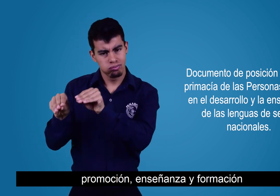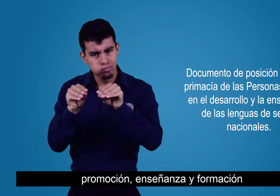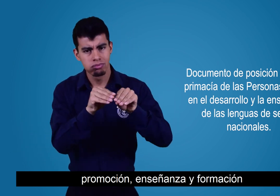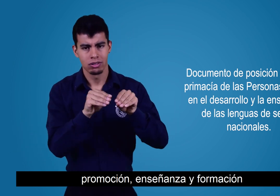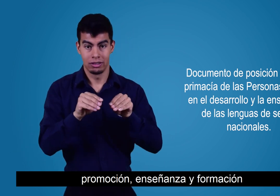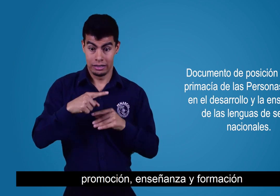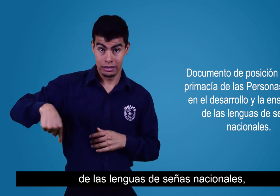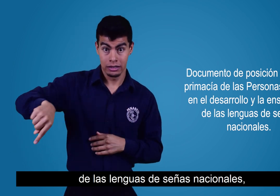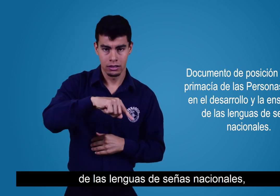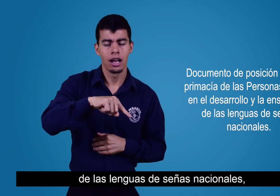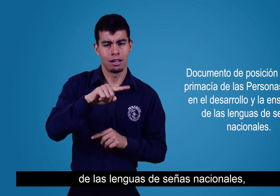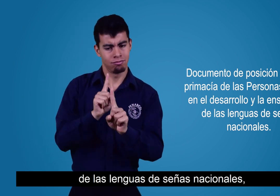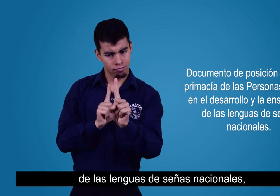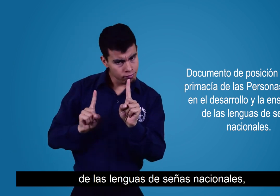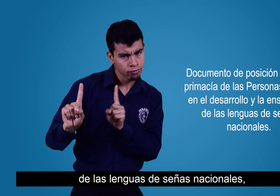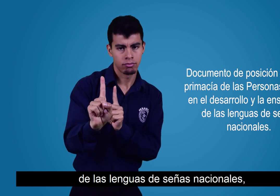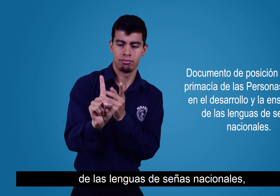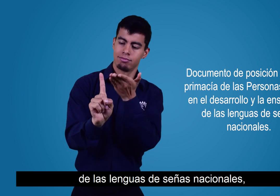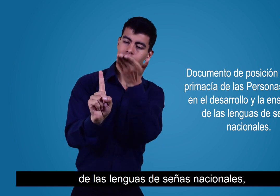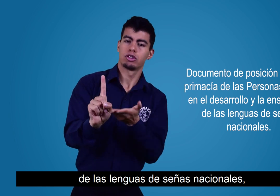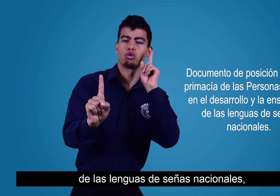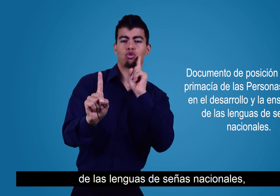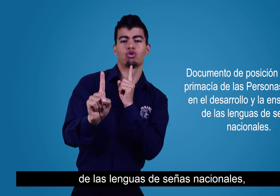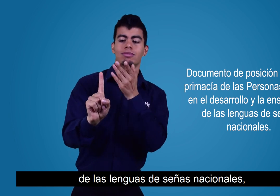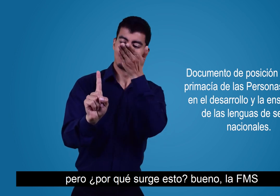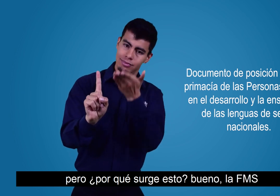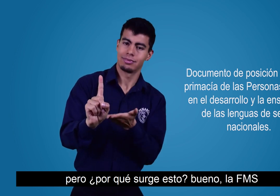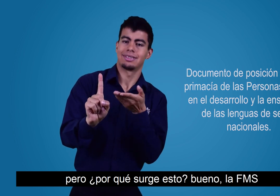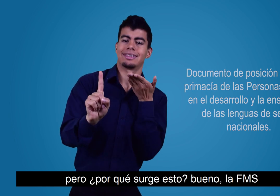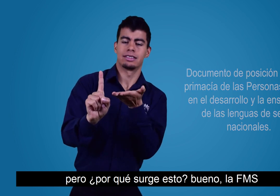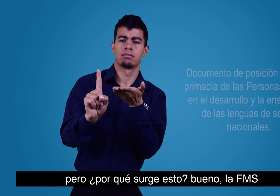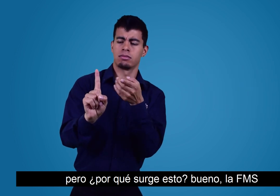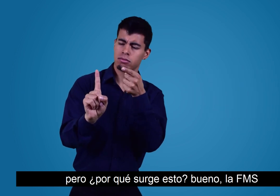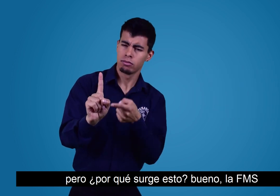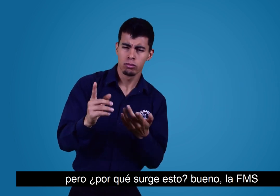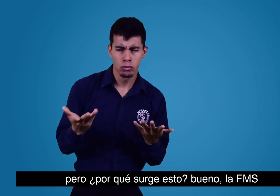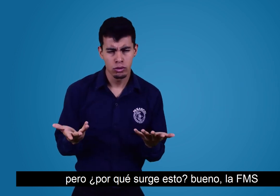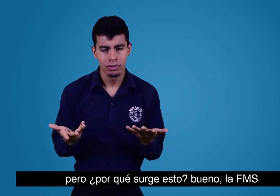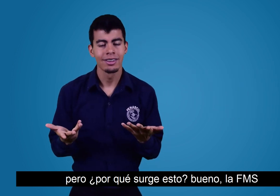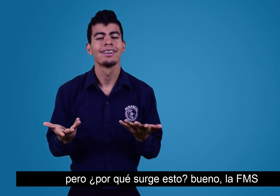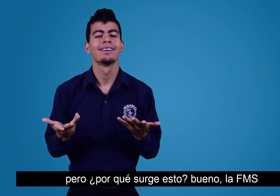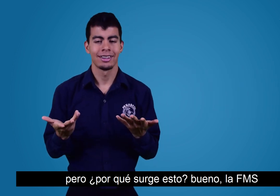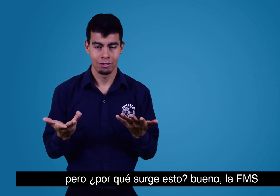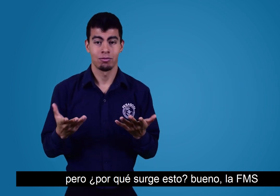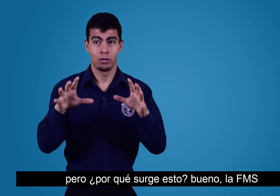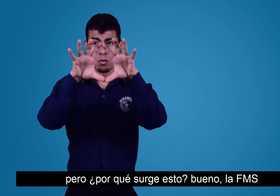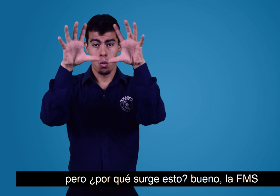y formación de las lenguas de señas nacionales. Pero, ¿por qué surge esto? Bueno, la